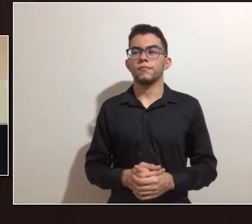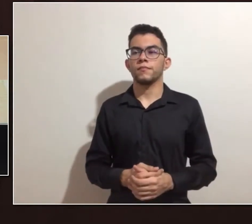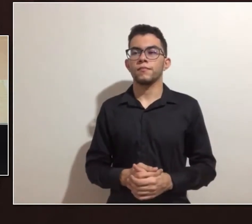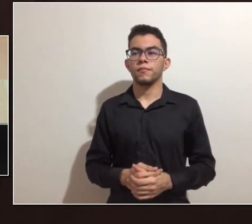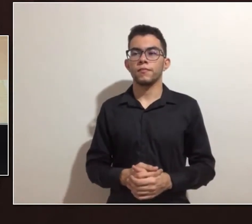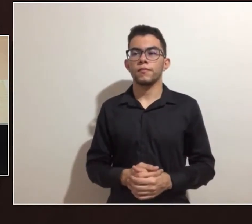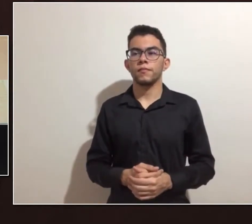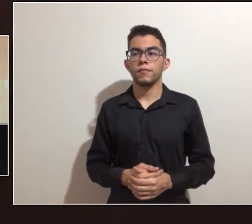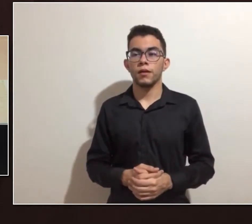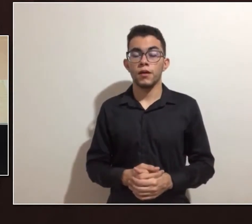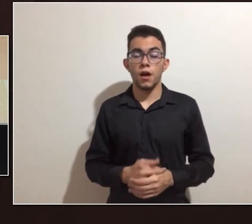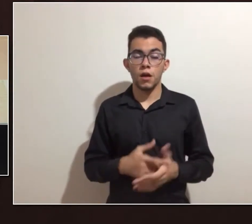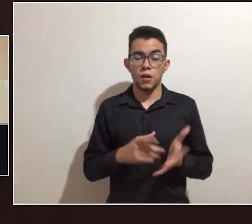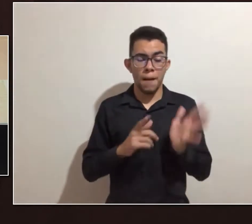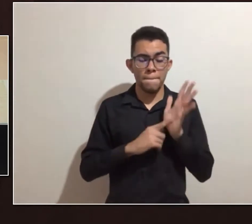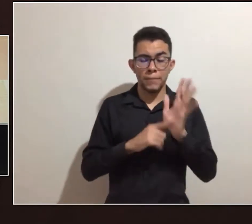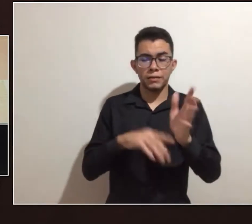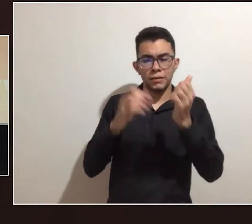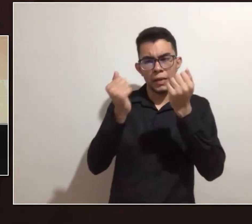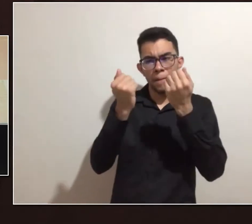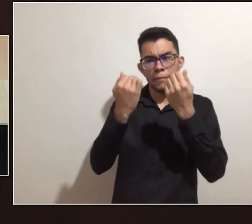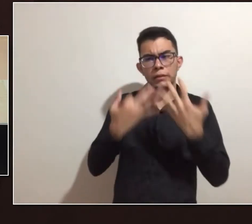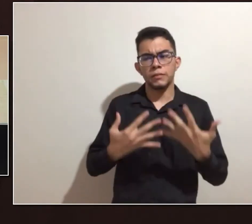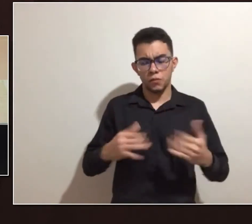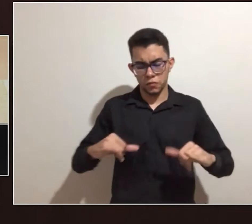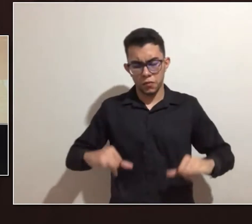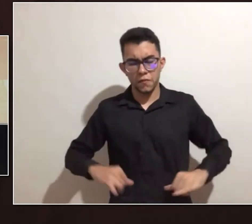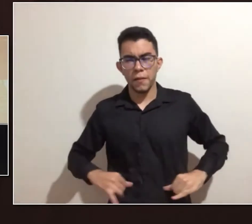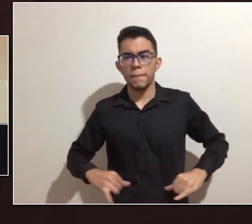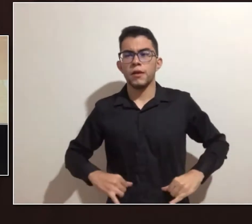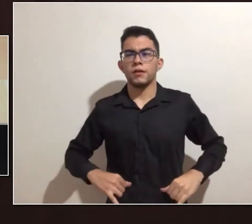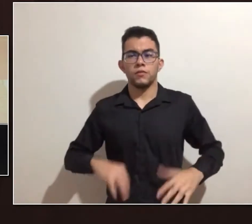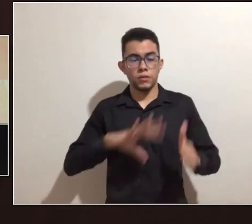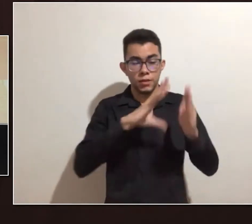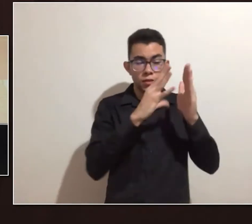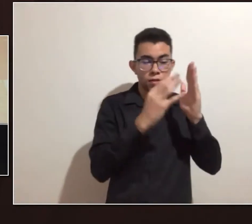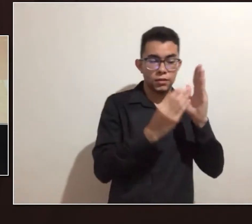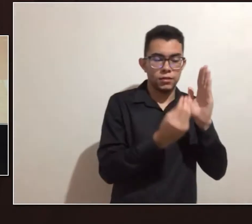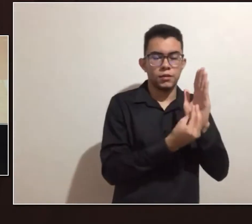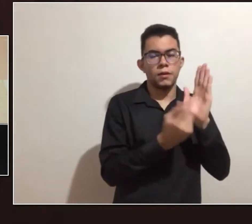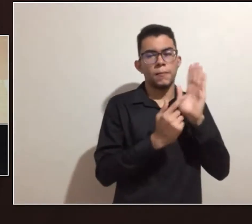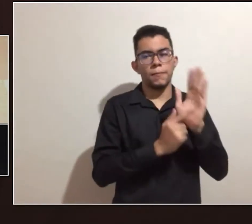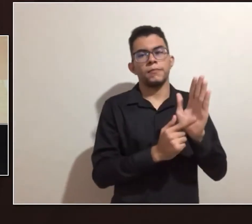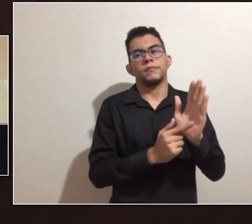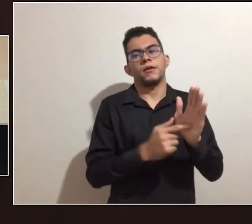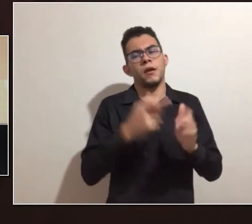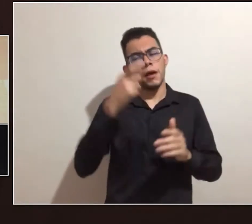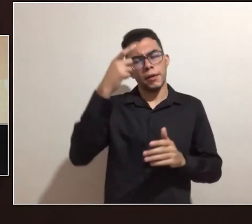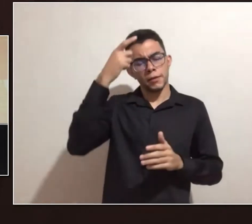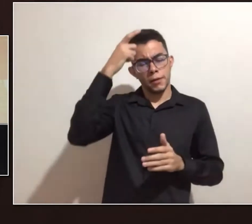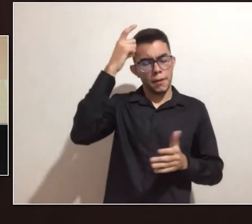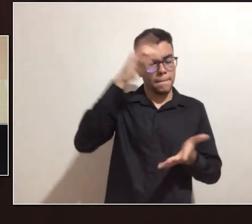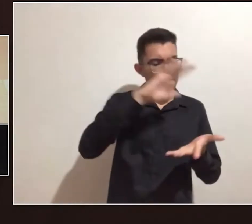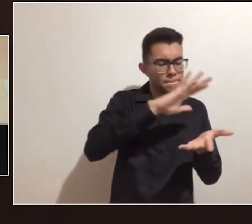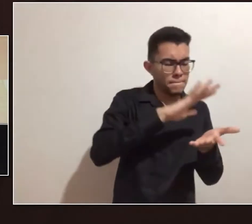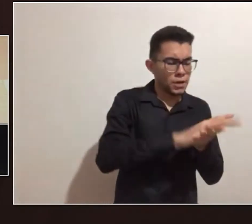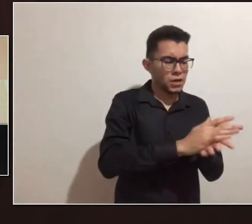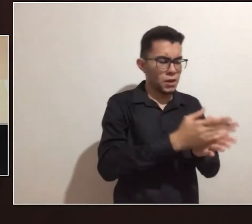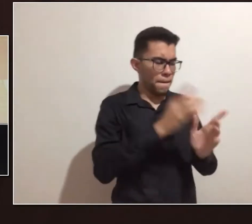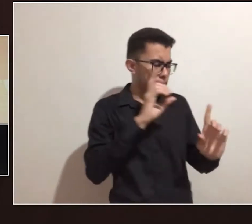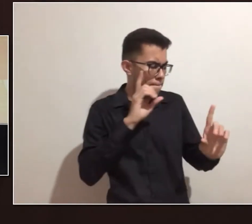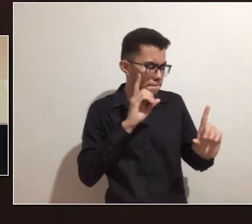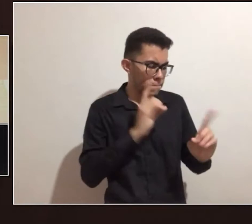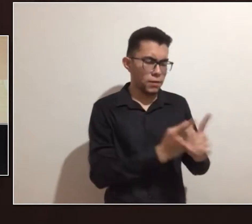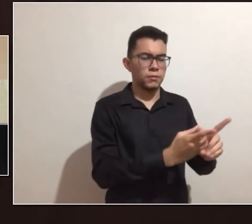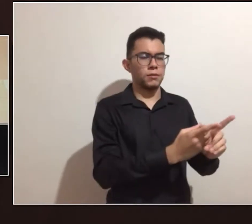perseguição e por que o império das trevas, né, pegou essa birra, né, tanto